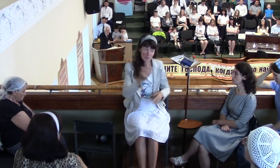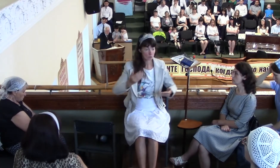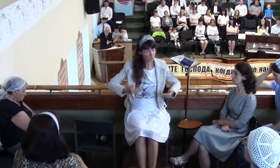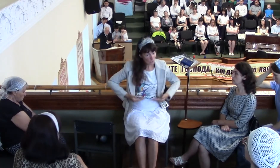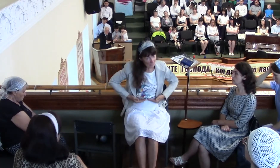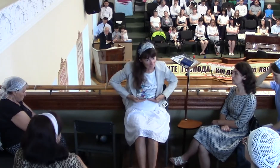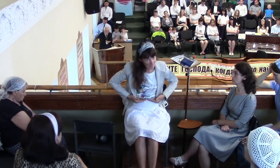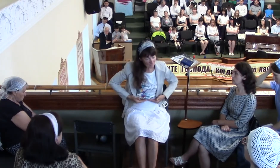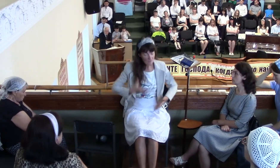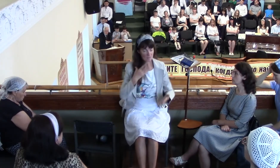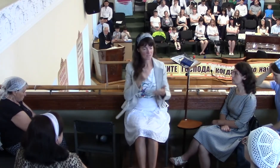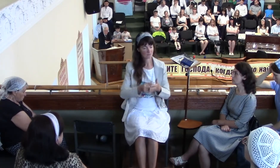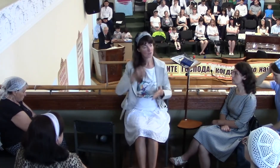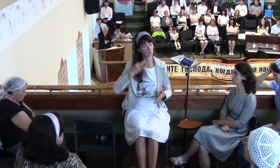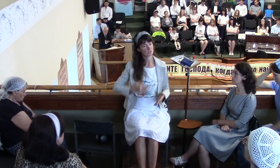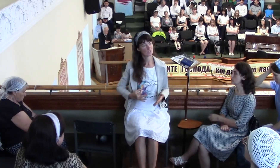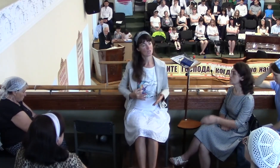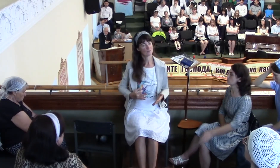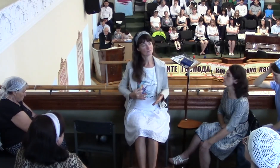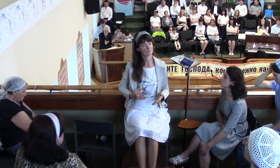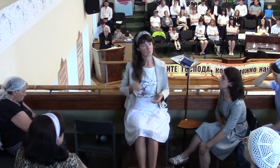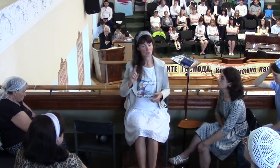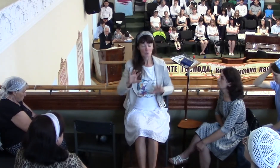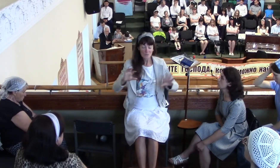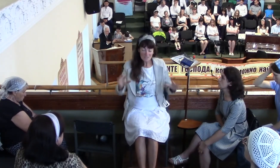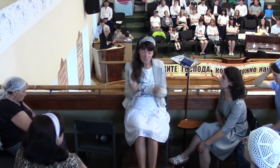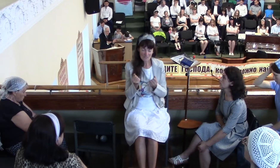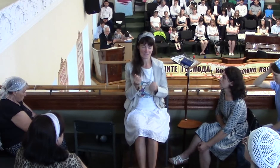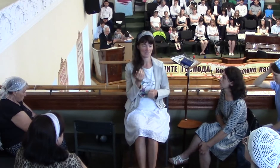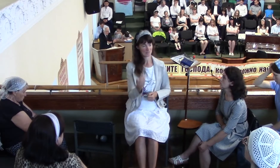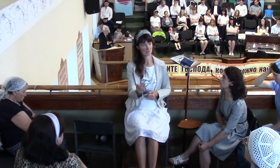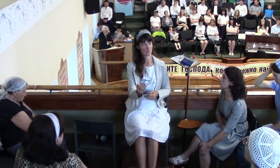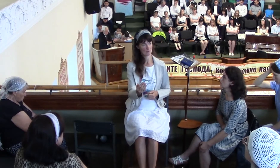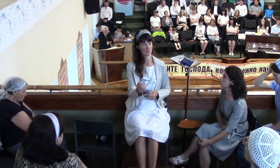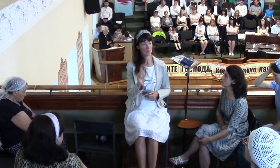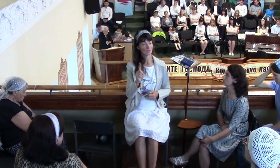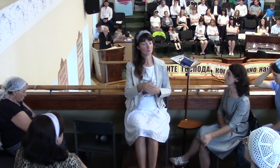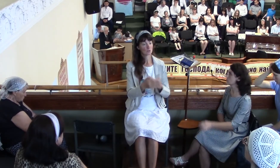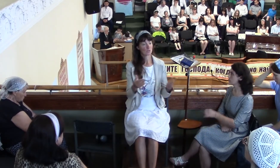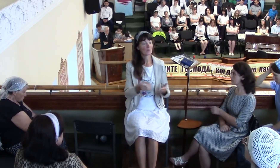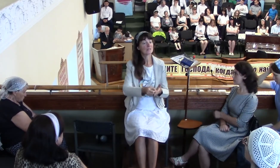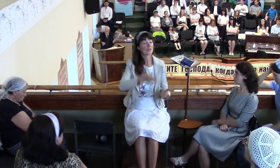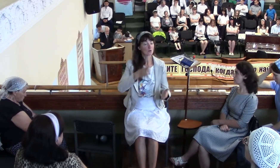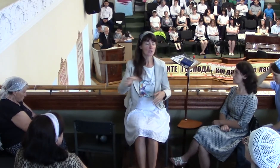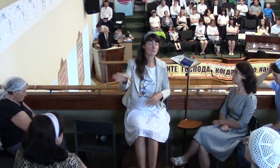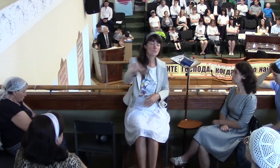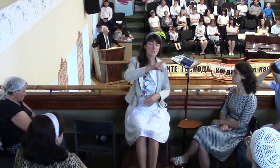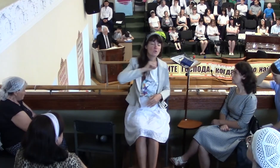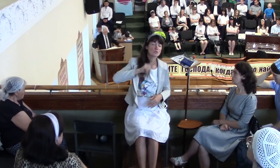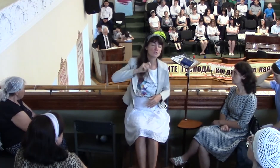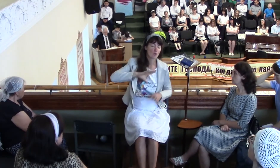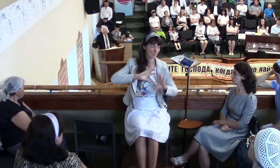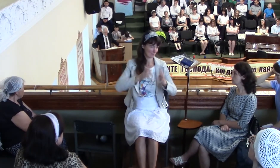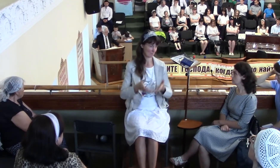спасти нас, потому что мы дороже всего золота мира. Один проповедник меня в